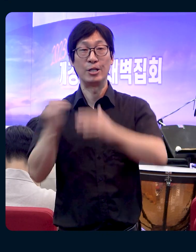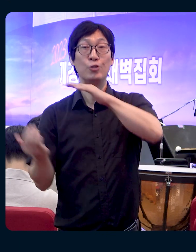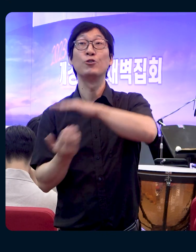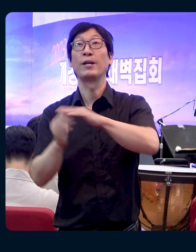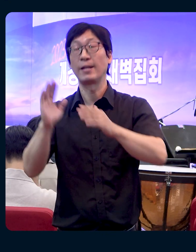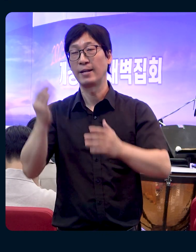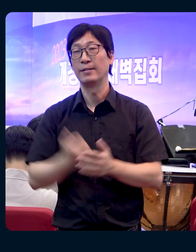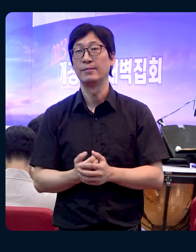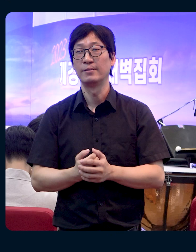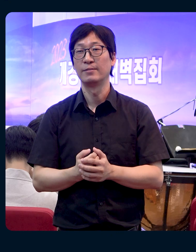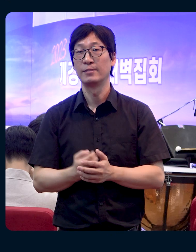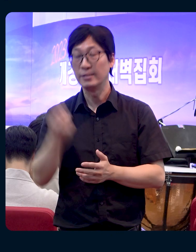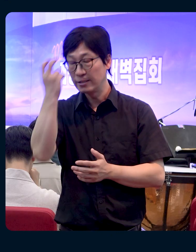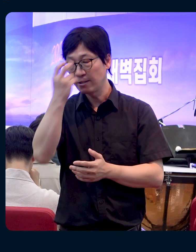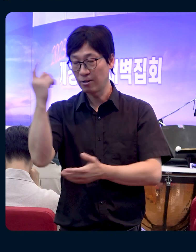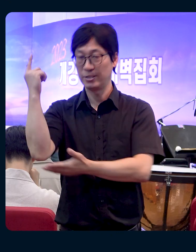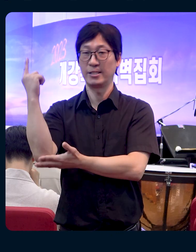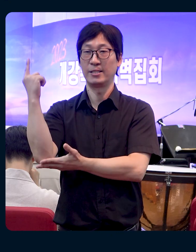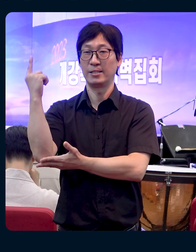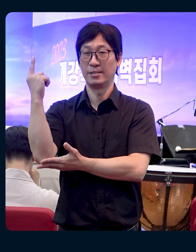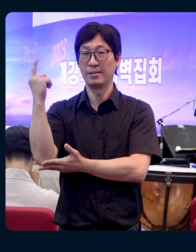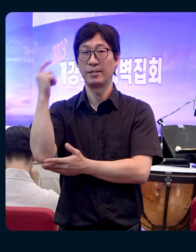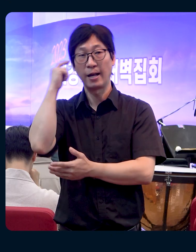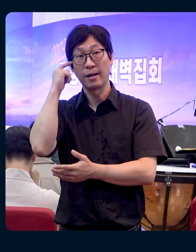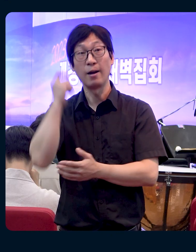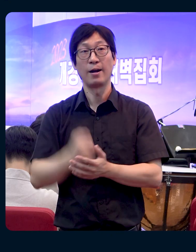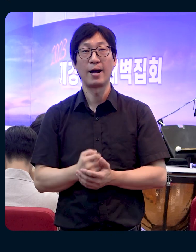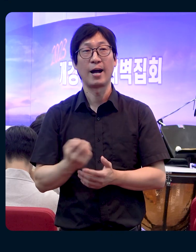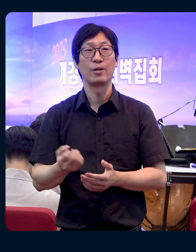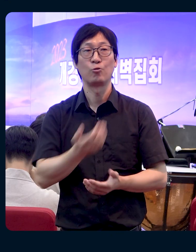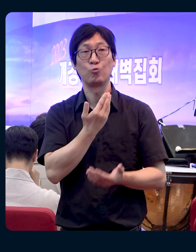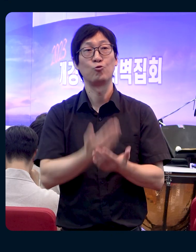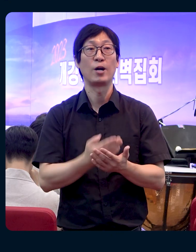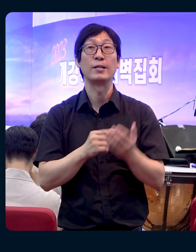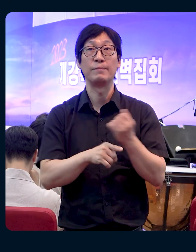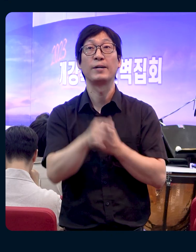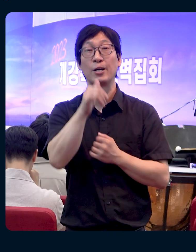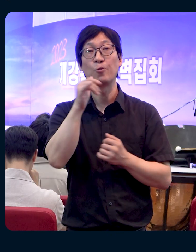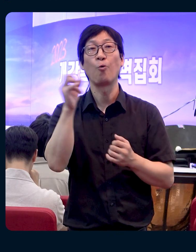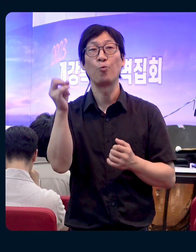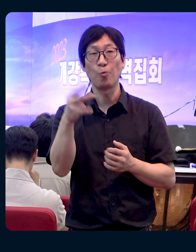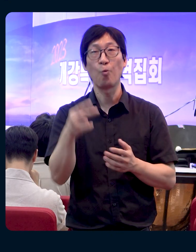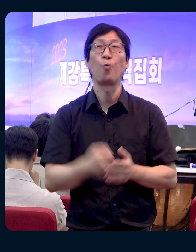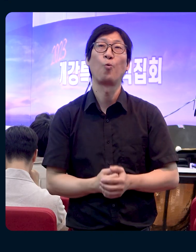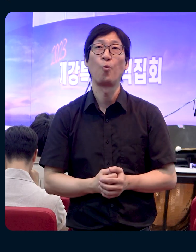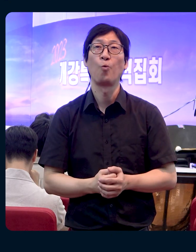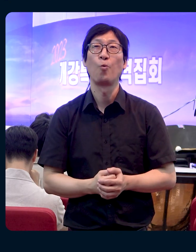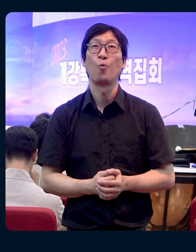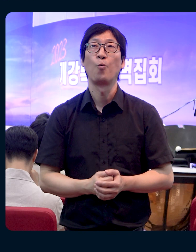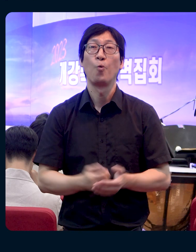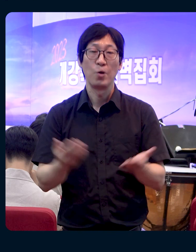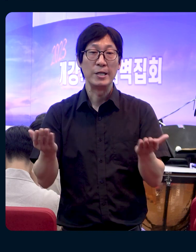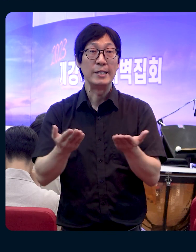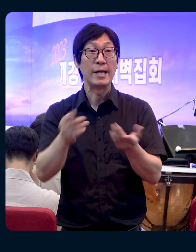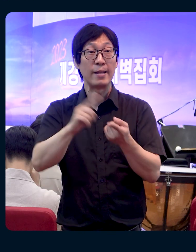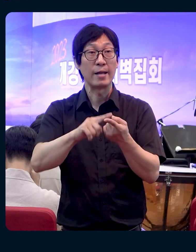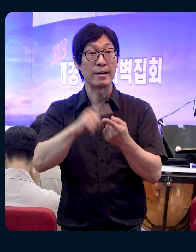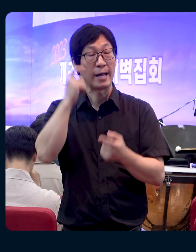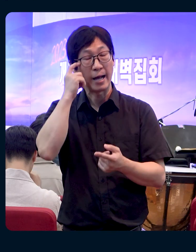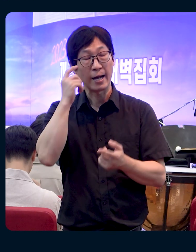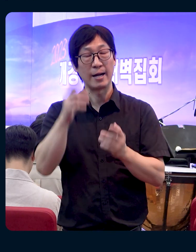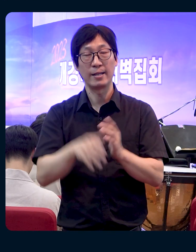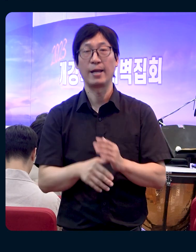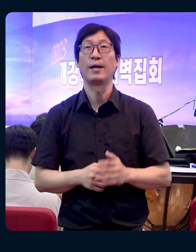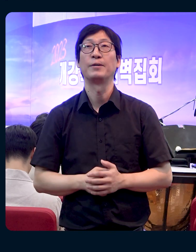이 청지기 정신, 이게 너무 중요합니다. 그 다음에 두 번째, 직업에 대해서 신앙인들이 잘